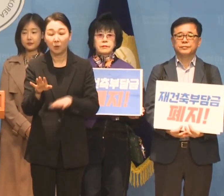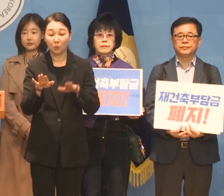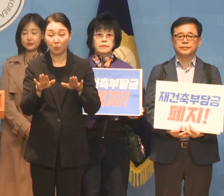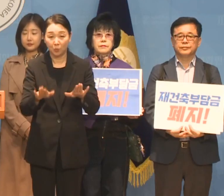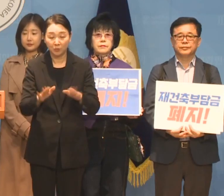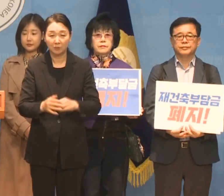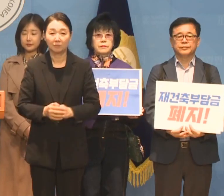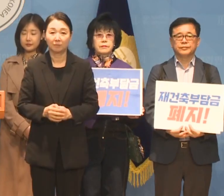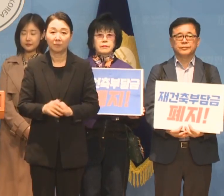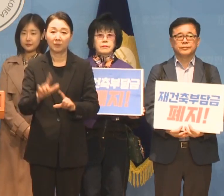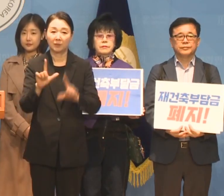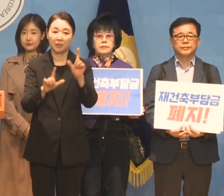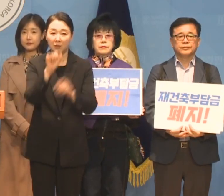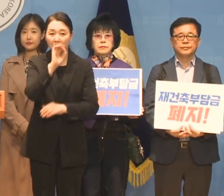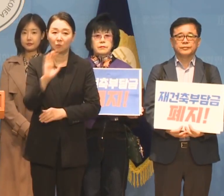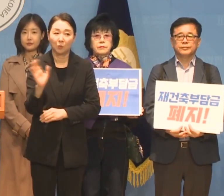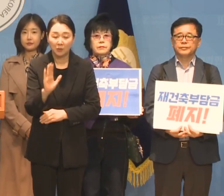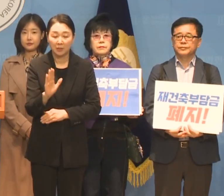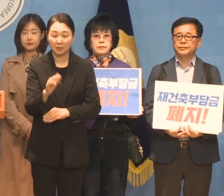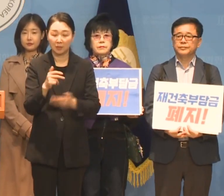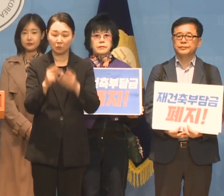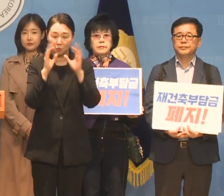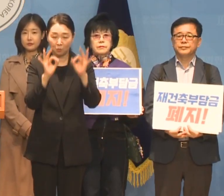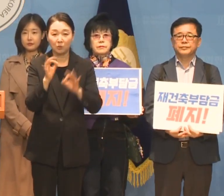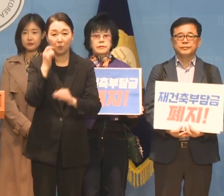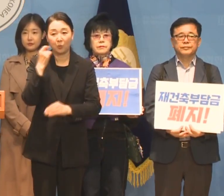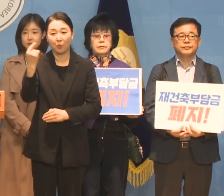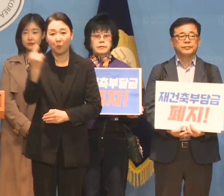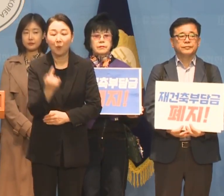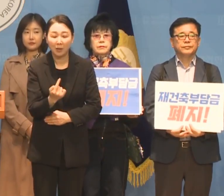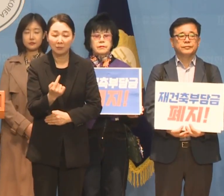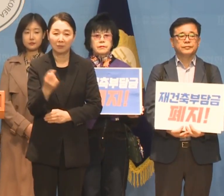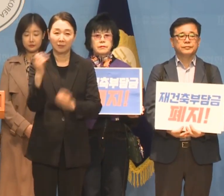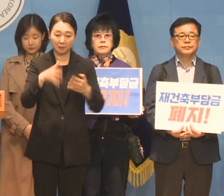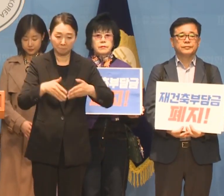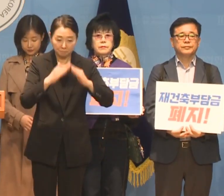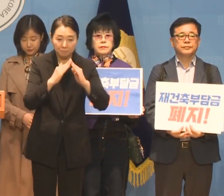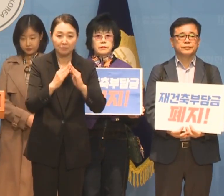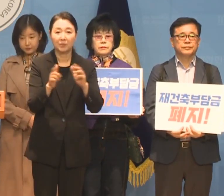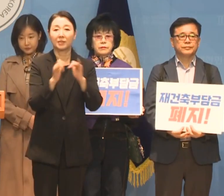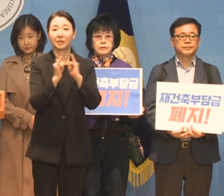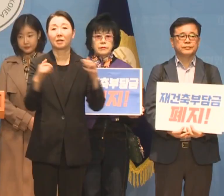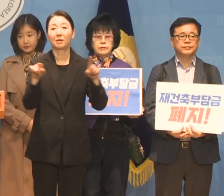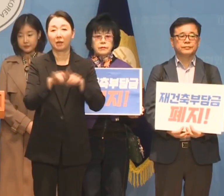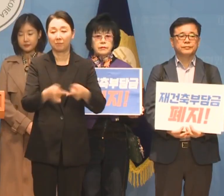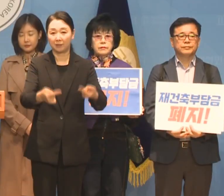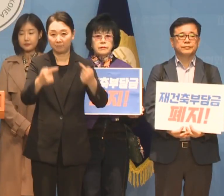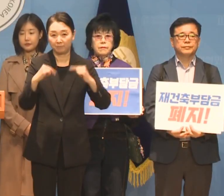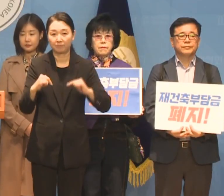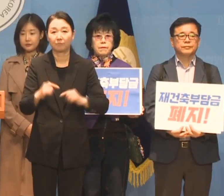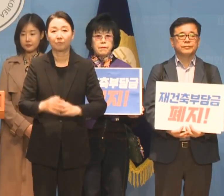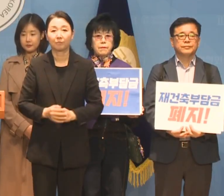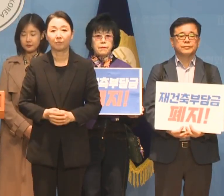부당한 현실을 더는 두고 볼 수 없어서 발걸음을 한 재건축단지 주민분들이 함께 서